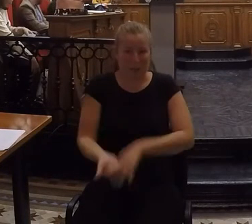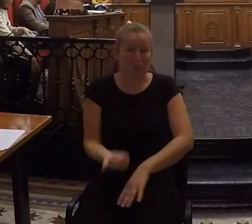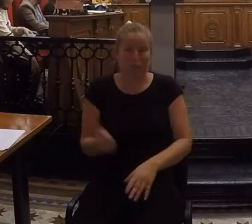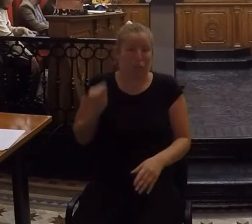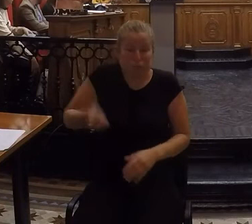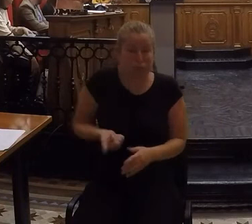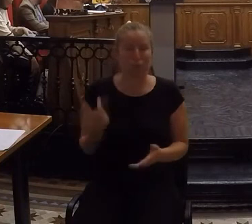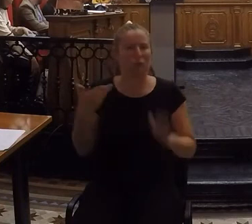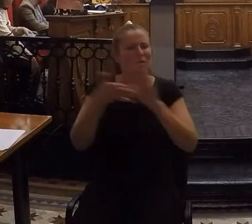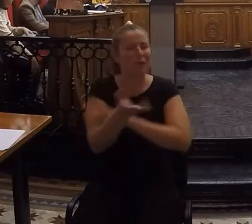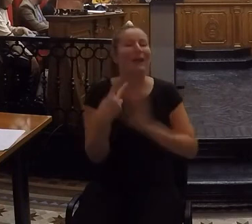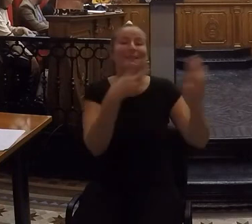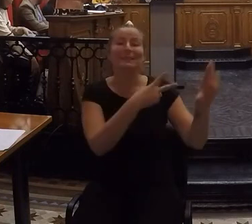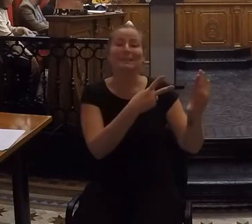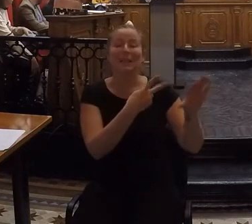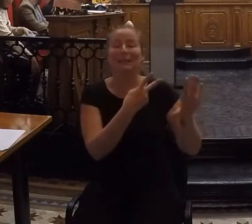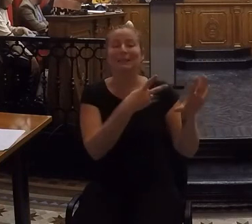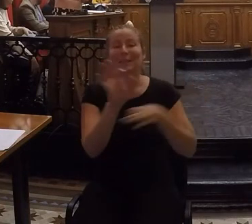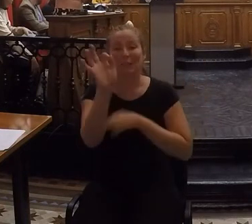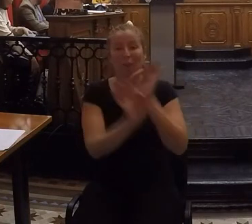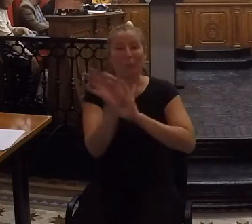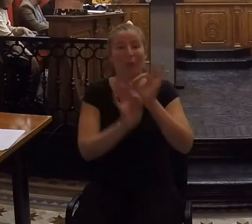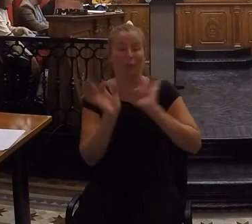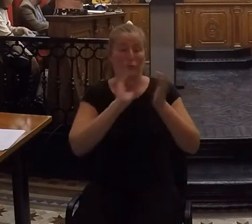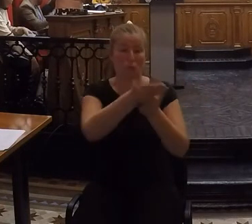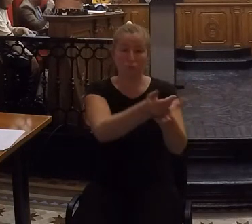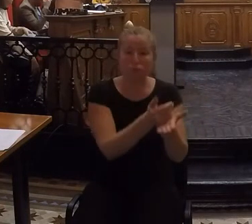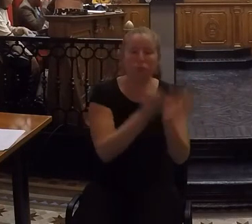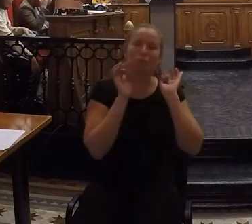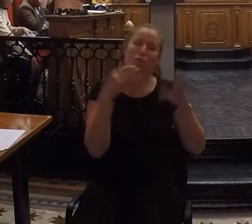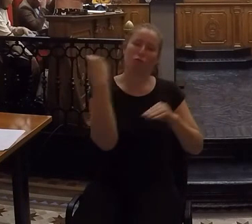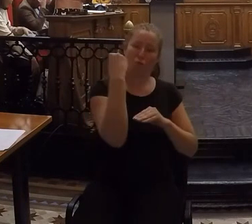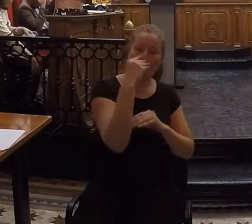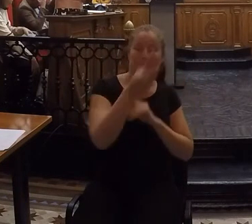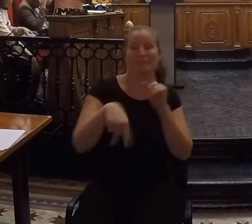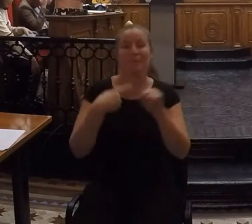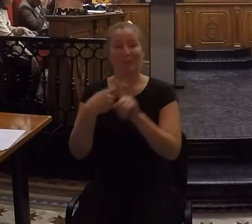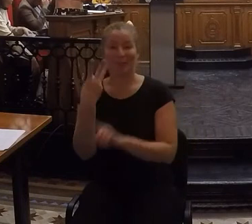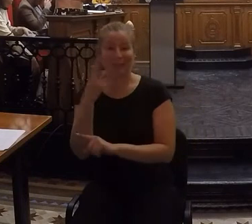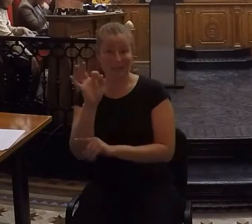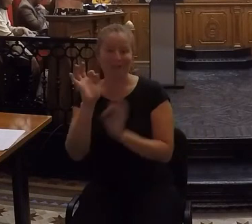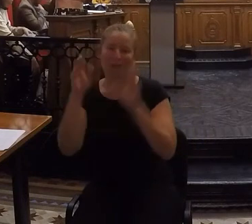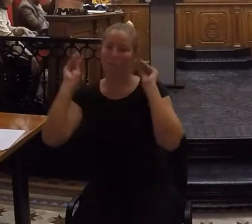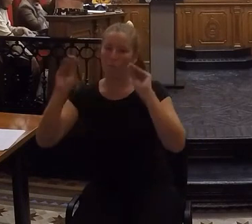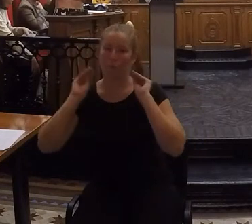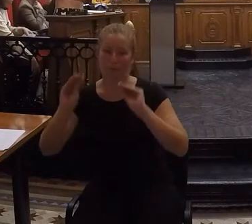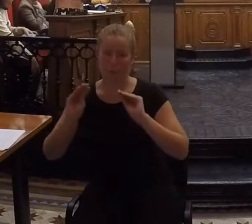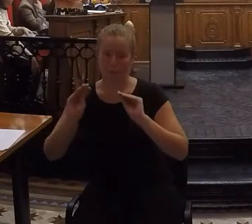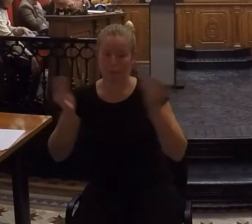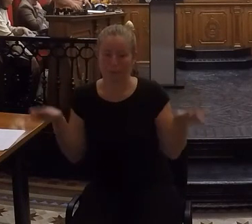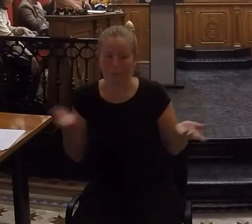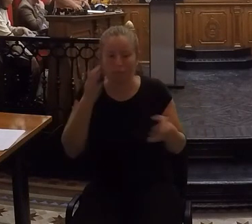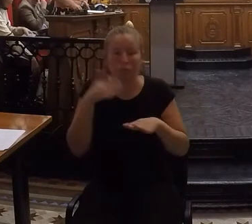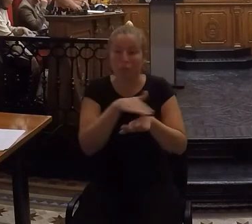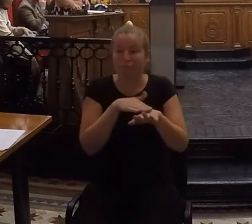era 70% de salario directamente a los jóvenes y 30% de formación. El problema es que el Ministerio, gobernado por el Partido